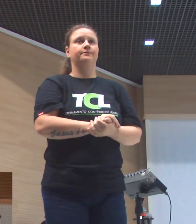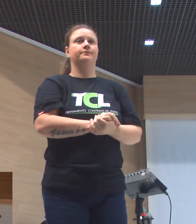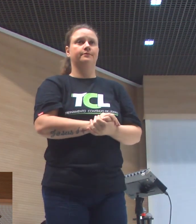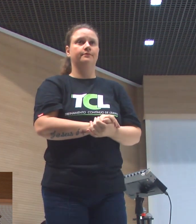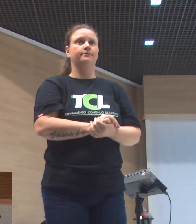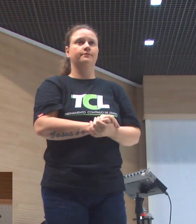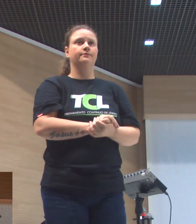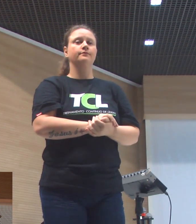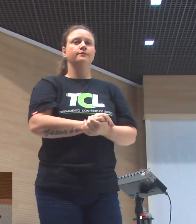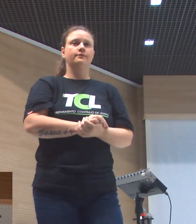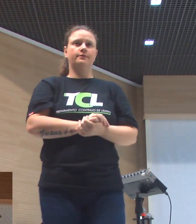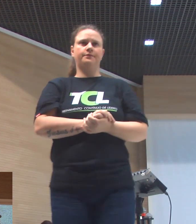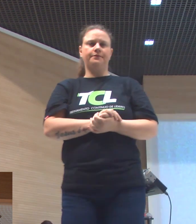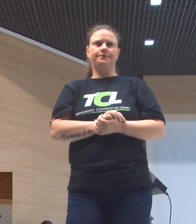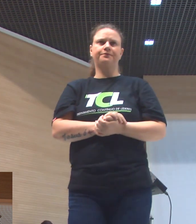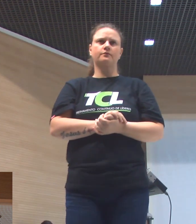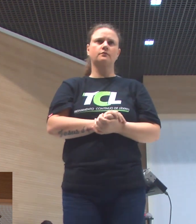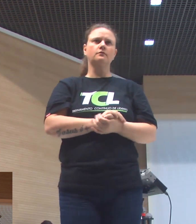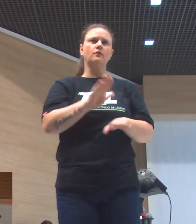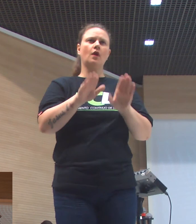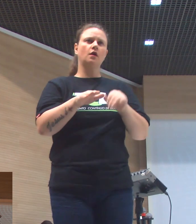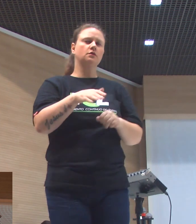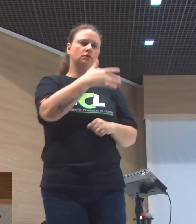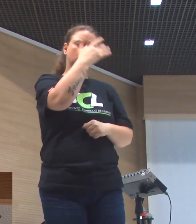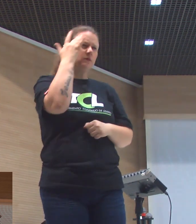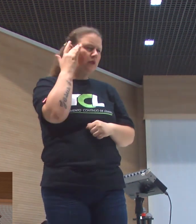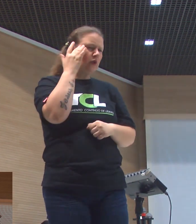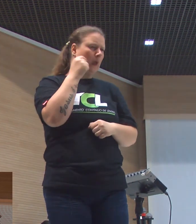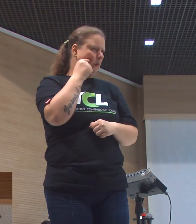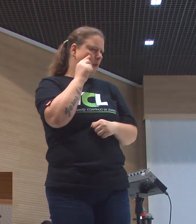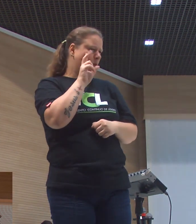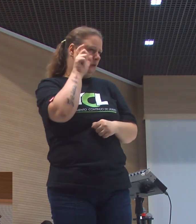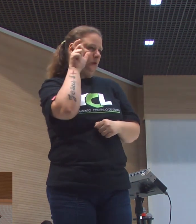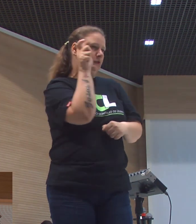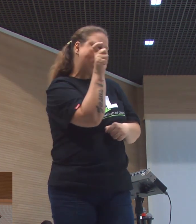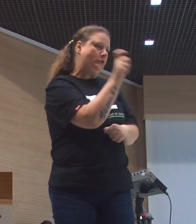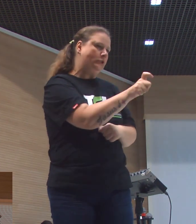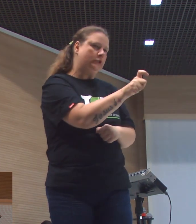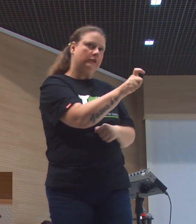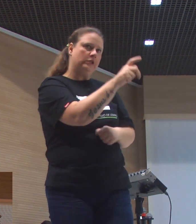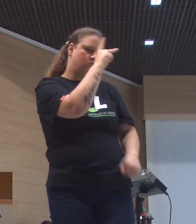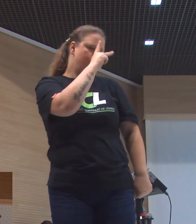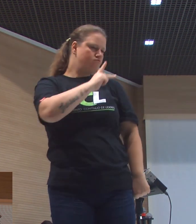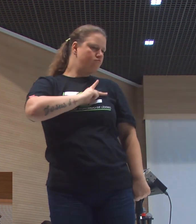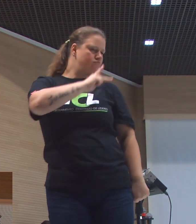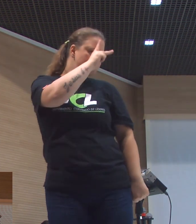Onde as pessoas estão lá buscando seu benefício próprio e não da sociedade como um todo.